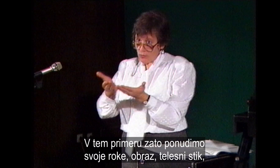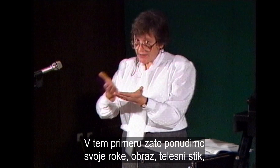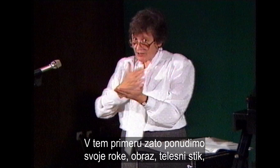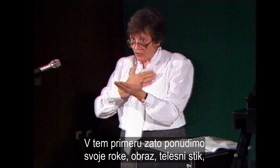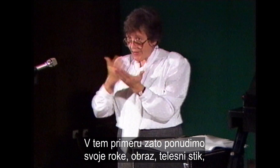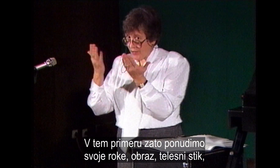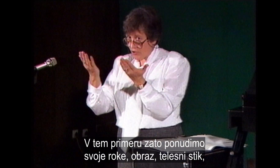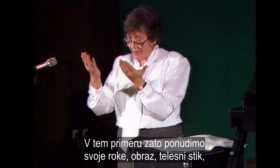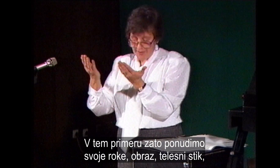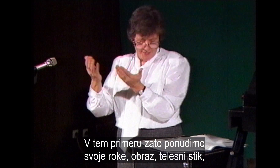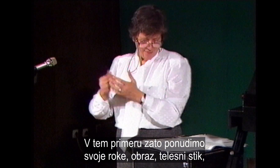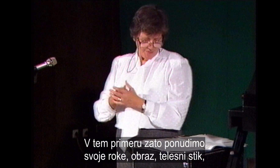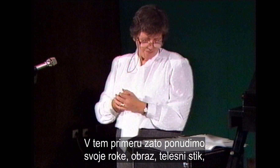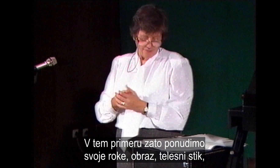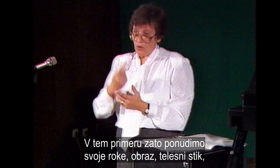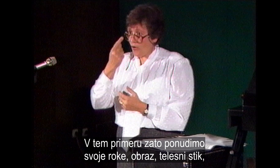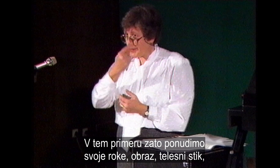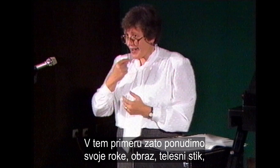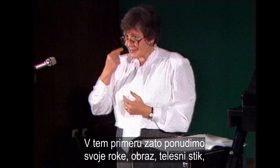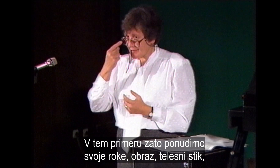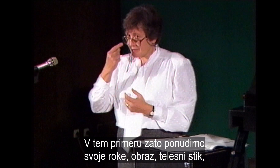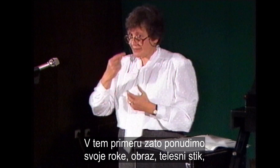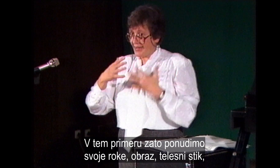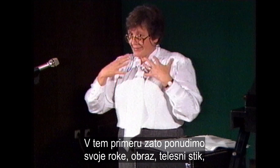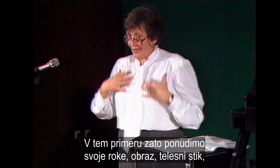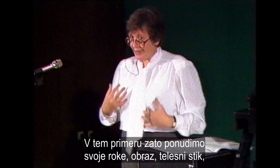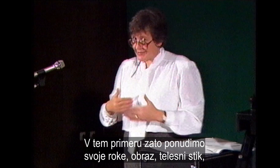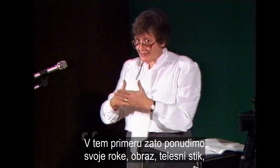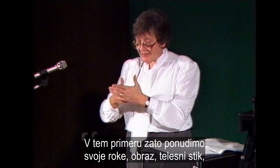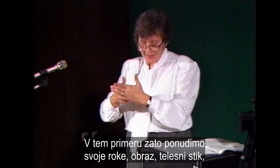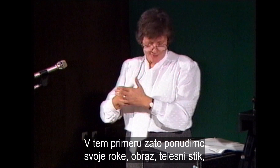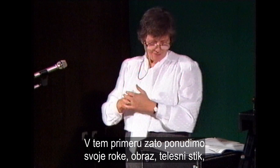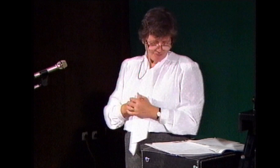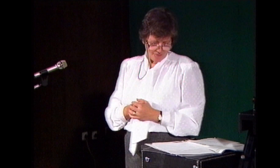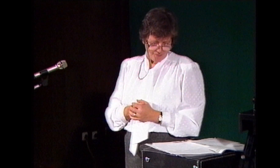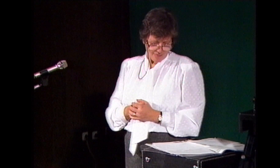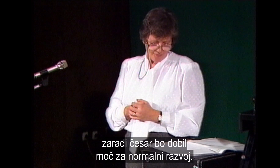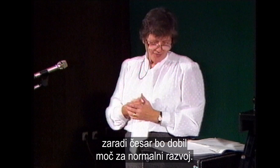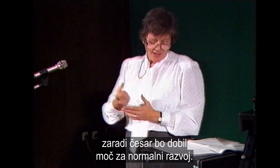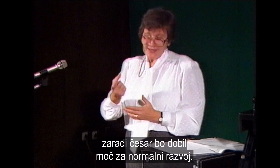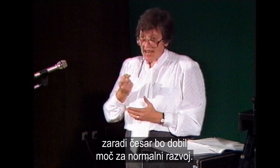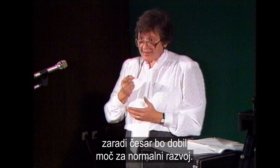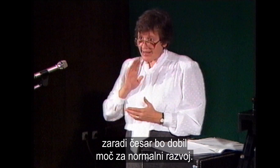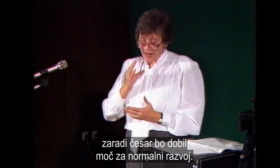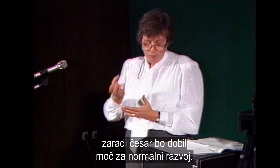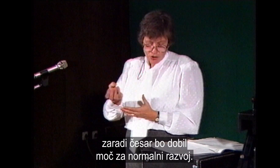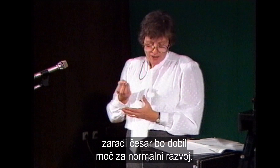ponudi svoje roke. Obraz, telesni stik, iz katerega bo